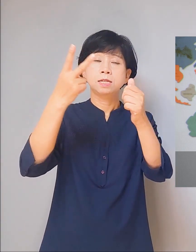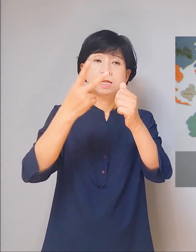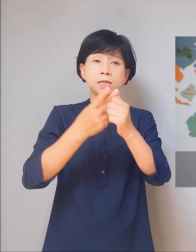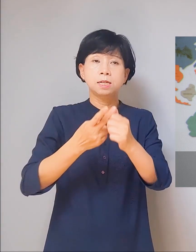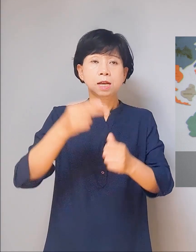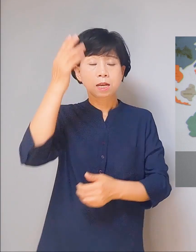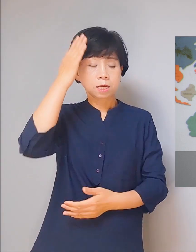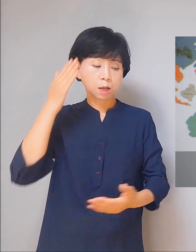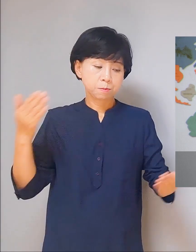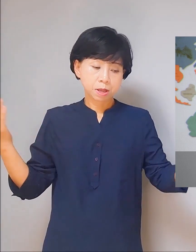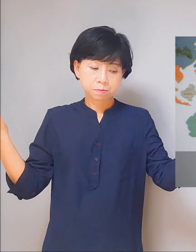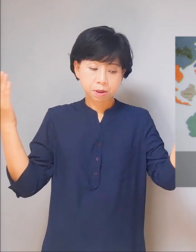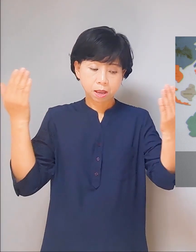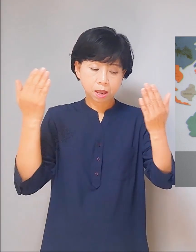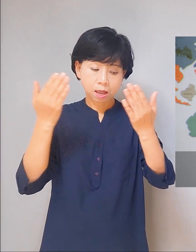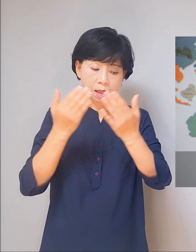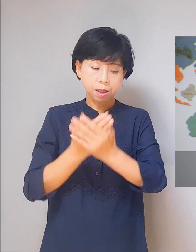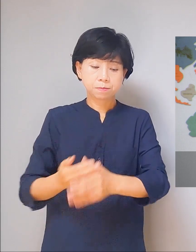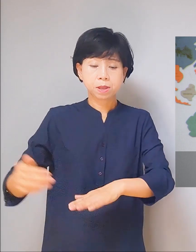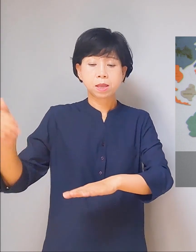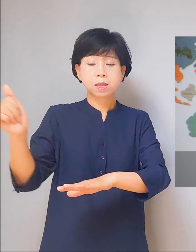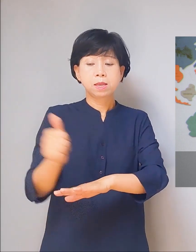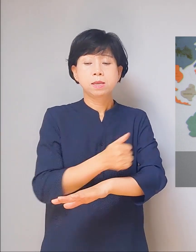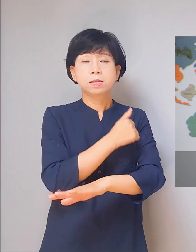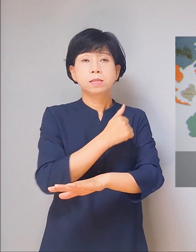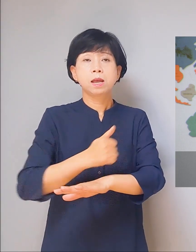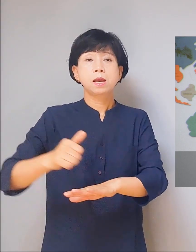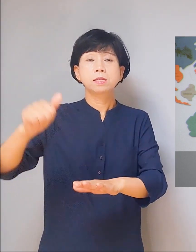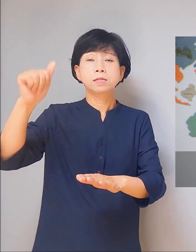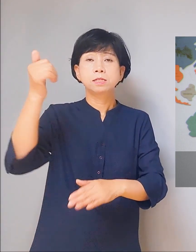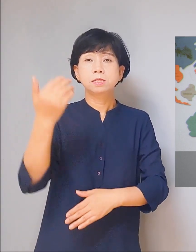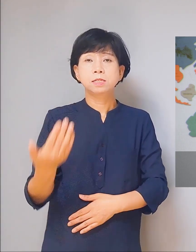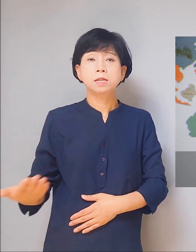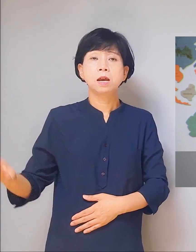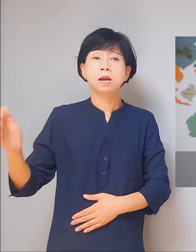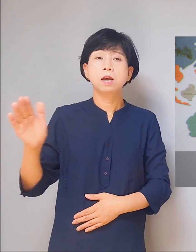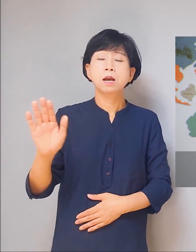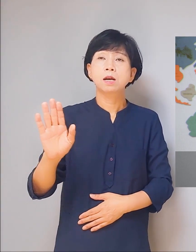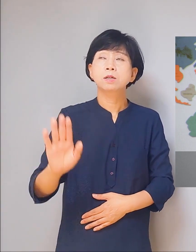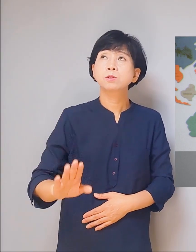찬양하리. 캄캄한 밤에